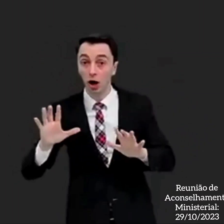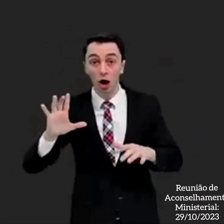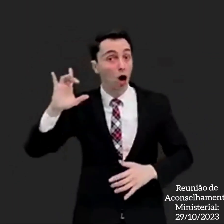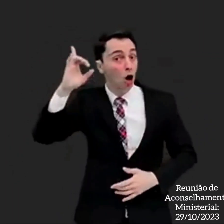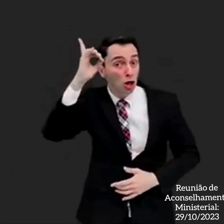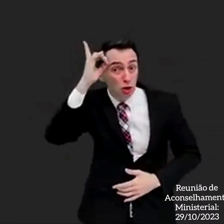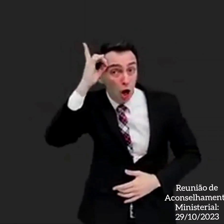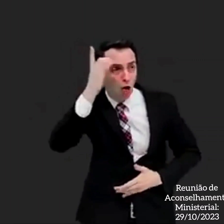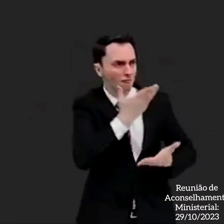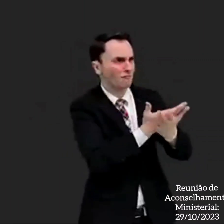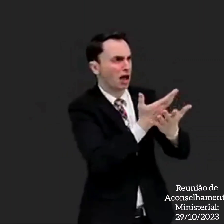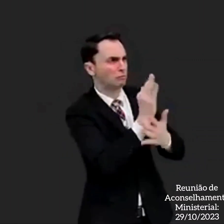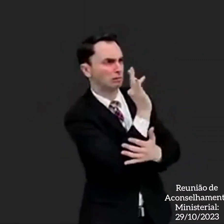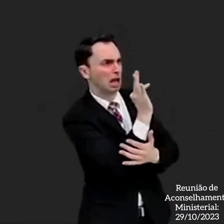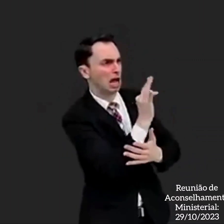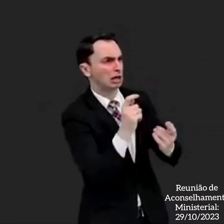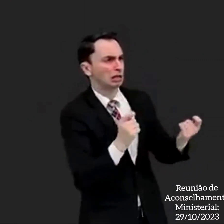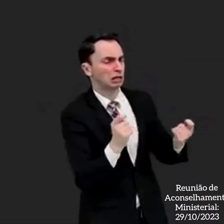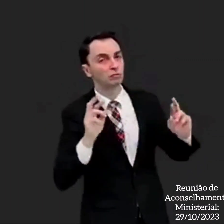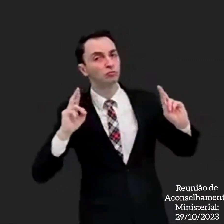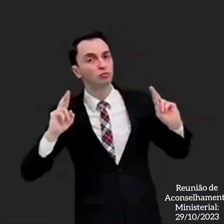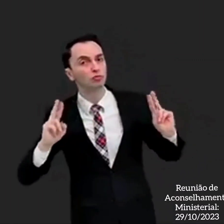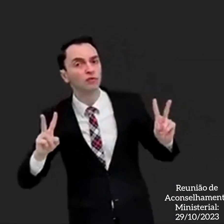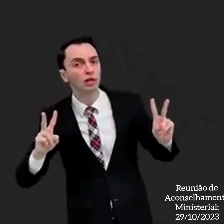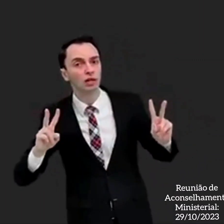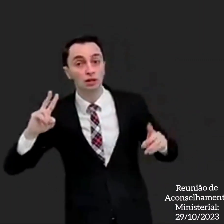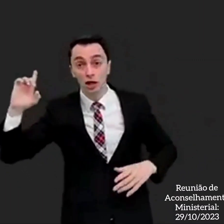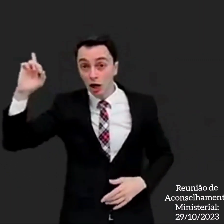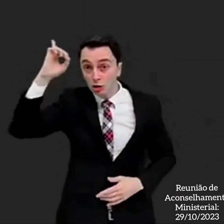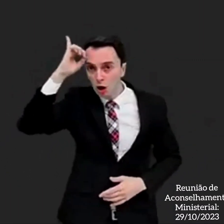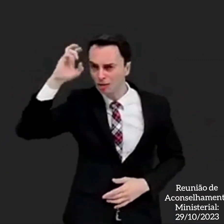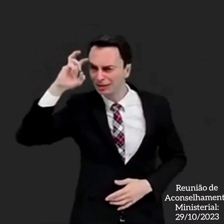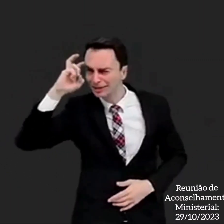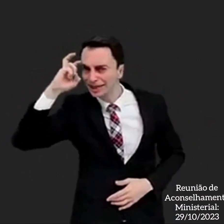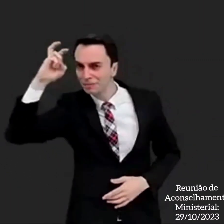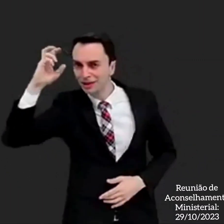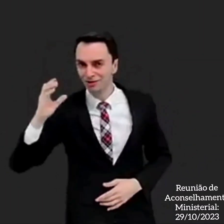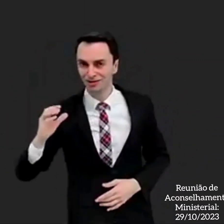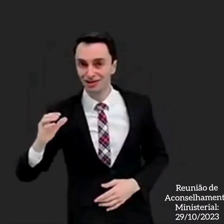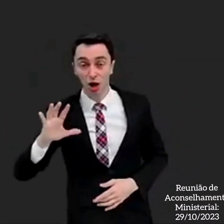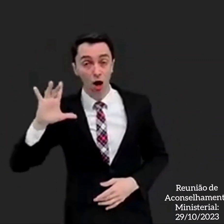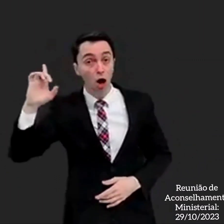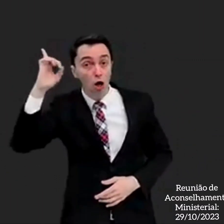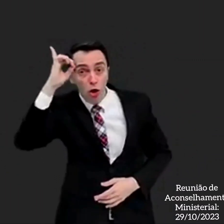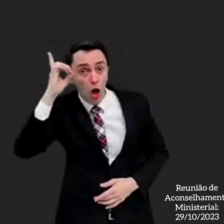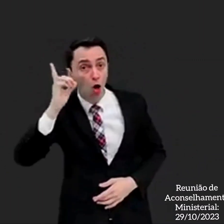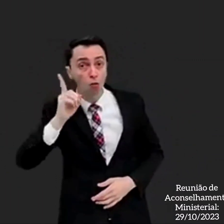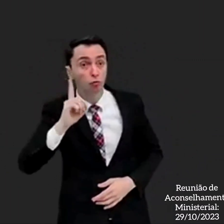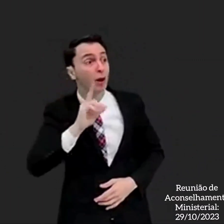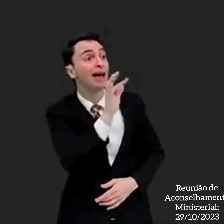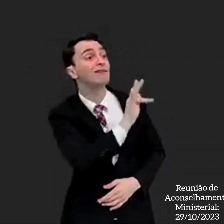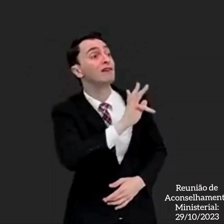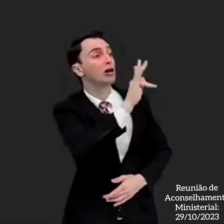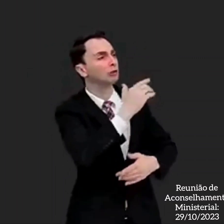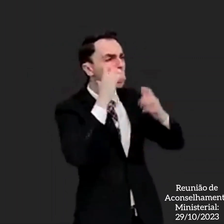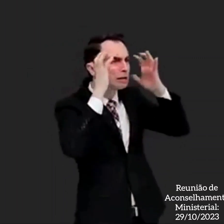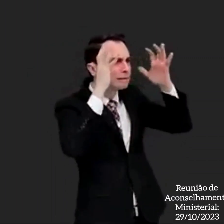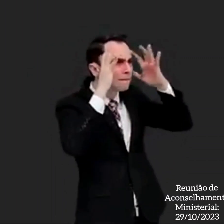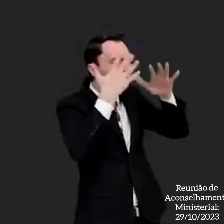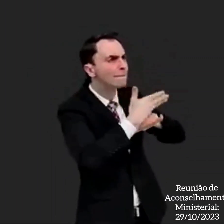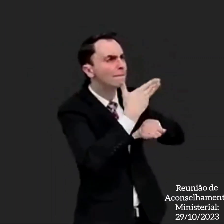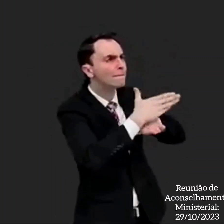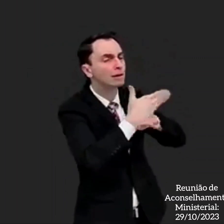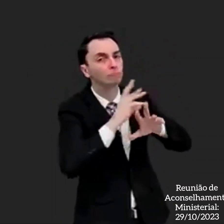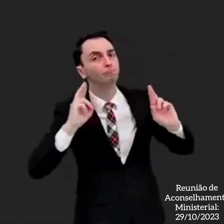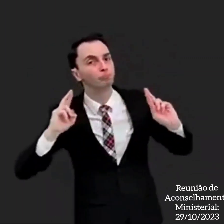gestão acadêmica, dom de sabedoria, dom não treinamento intelectual,